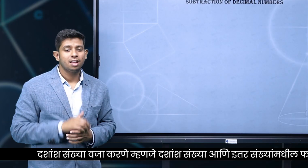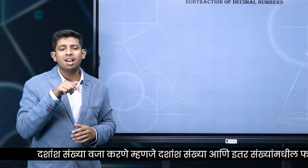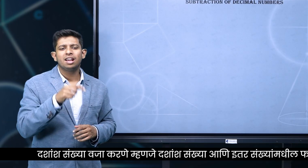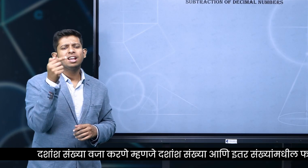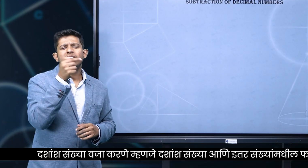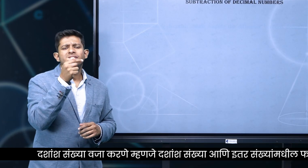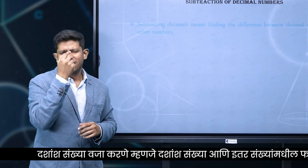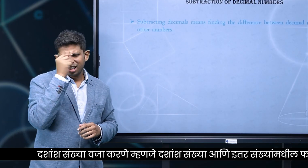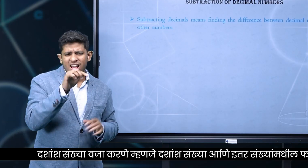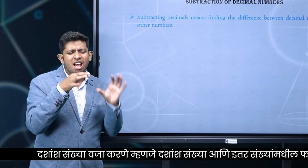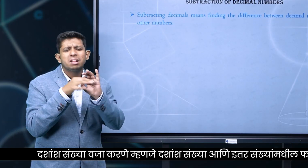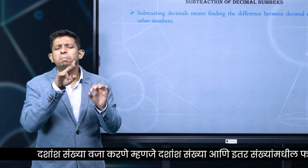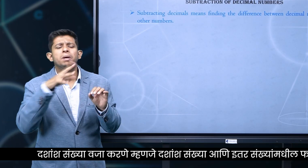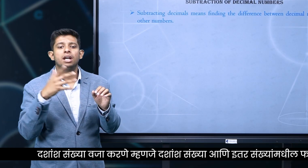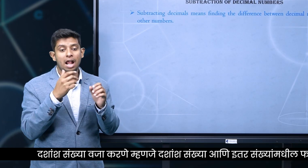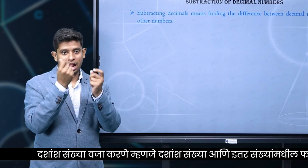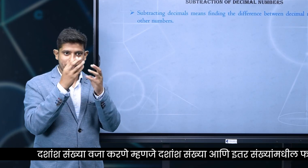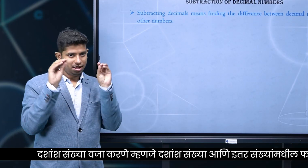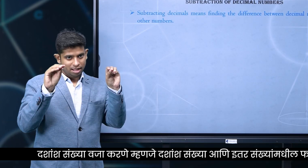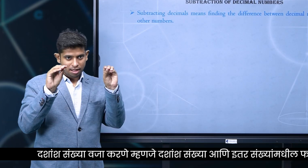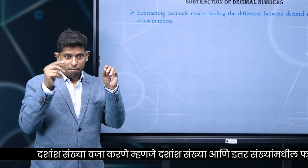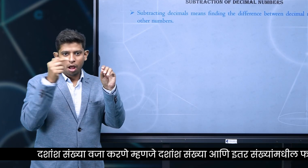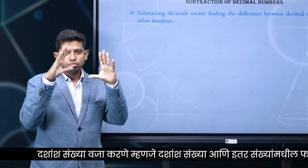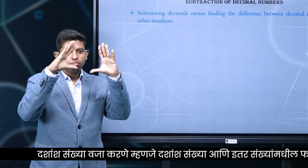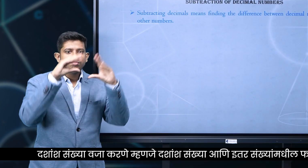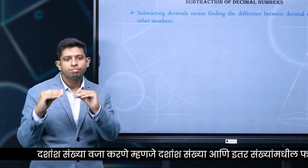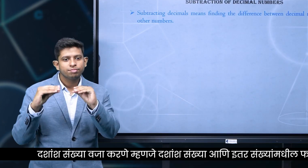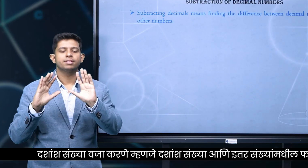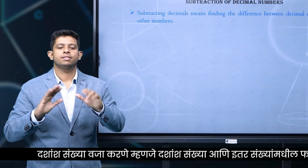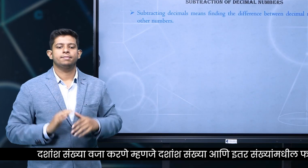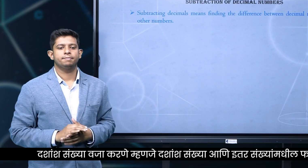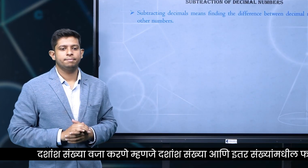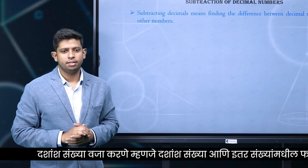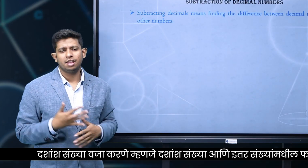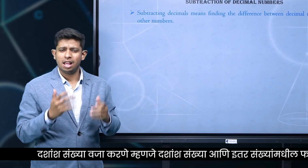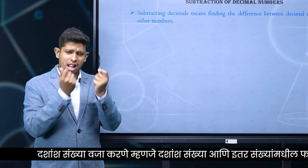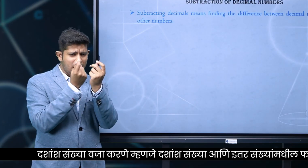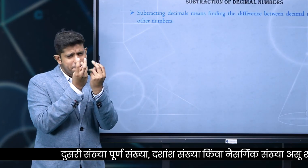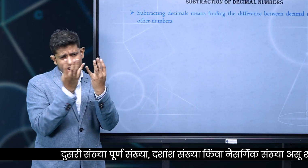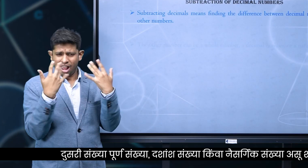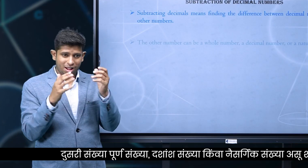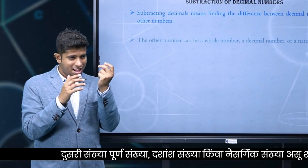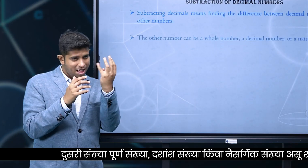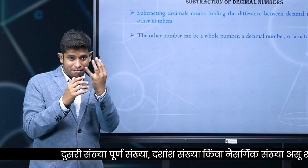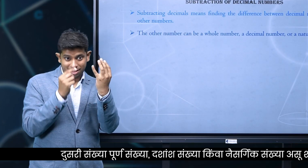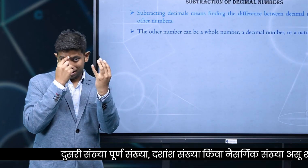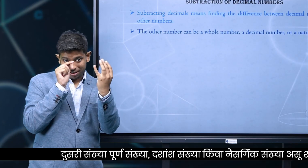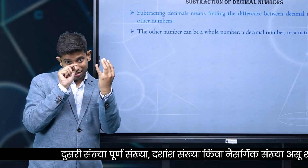दशांश संख्या वजा करणे म्हणजे दशांश संख्या आणि इतर संख्यांमधील फरक शोधणे. दुसरी संख्या पूर्ण संख्या,